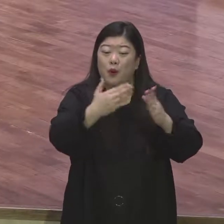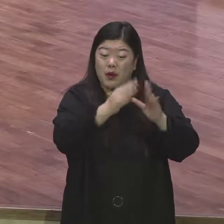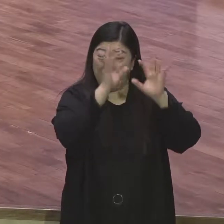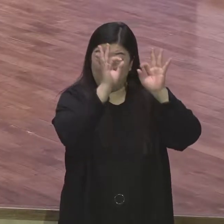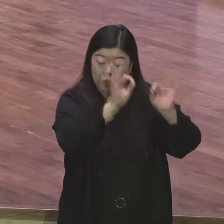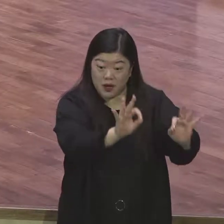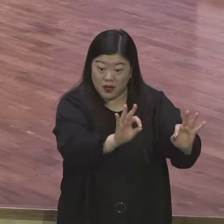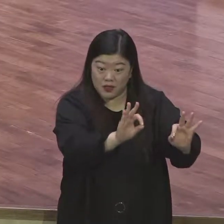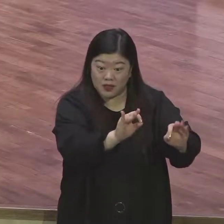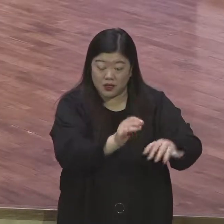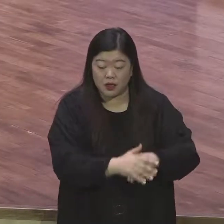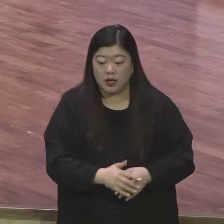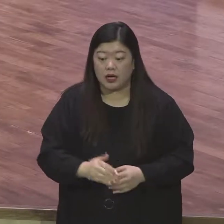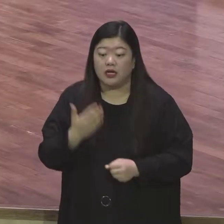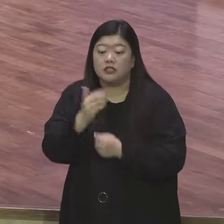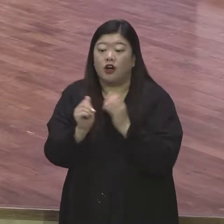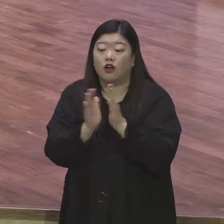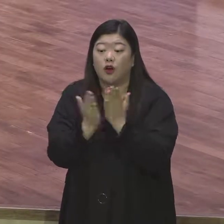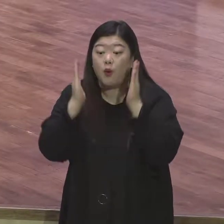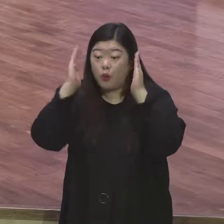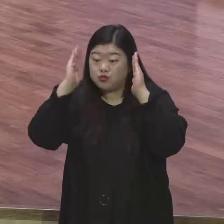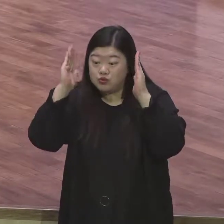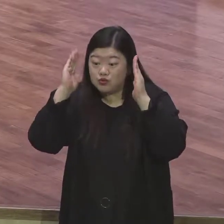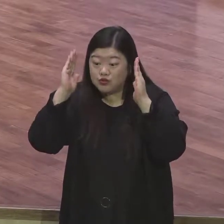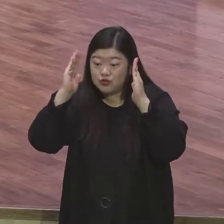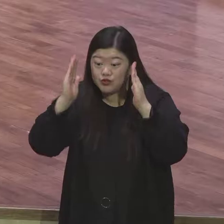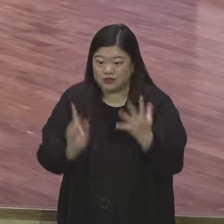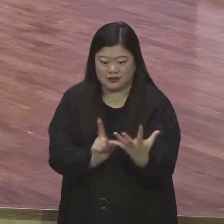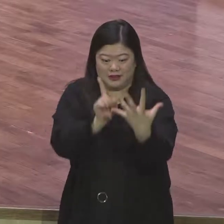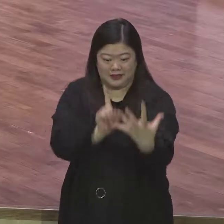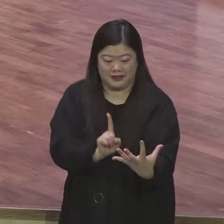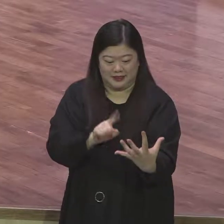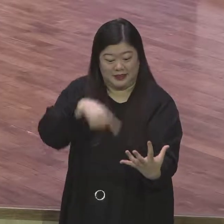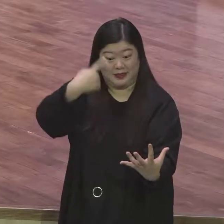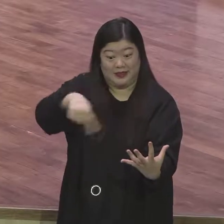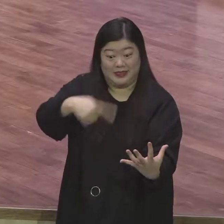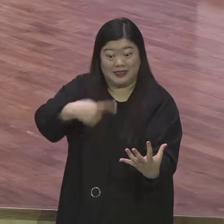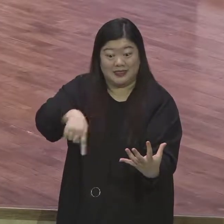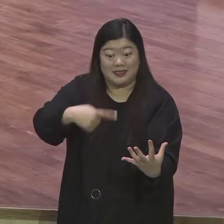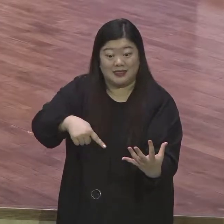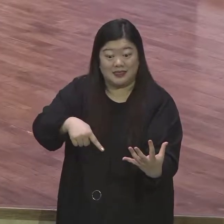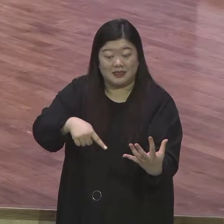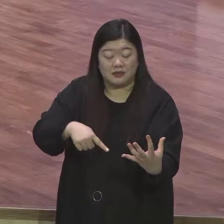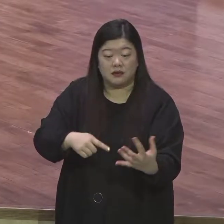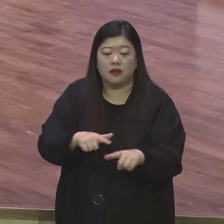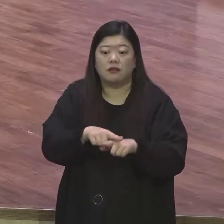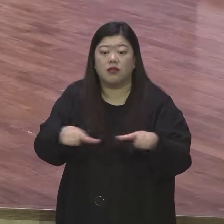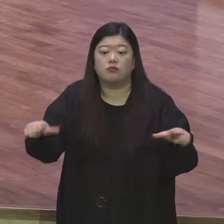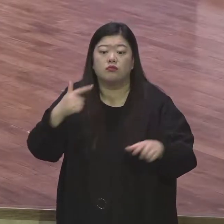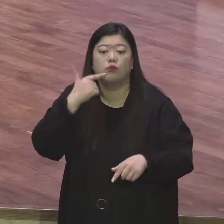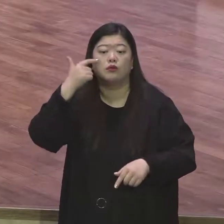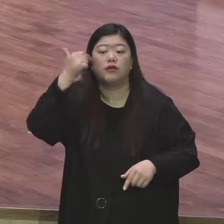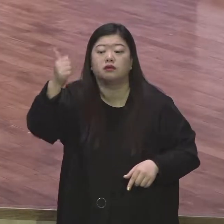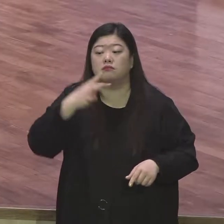교육자위원회 성경 공부 못 가르칩니다. 교육자만 할 수 있어요. 우리는